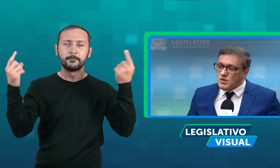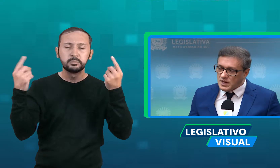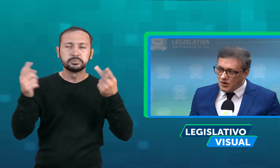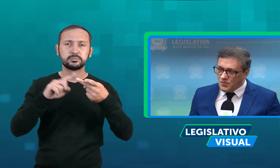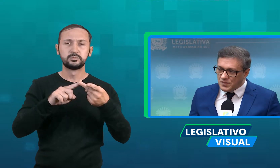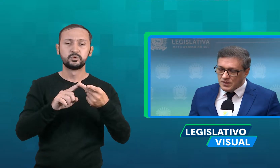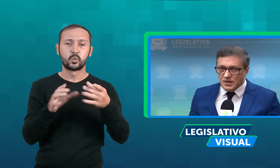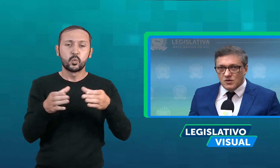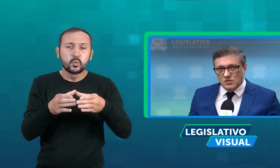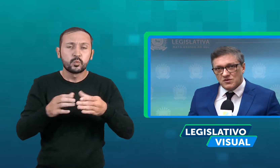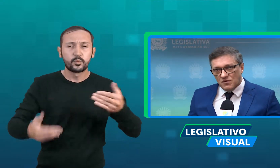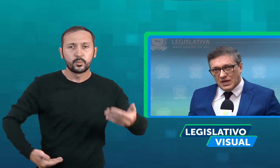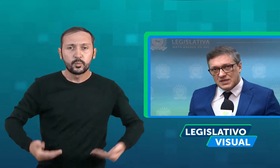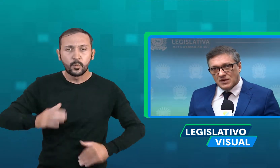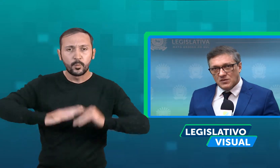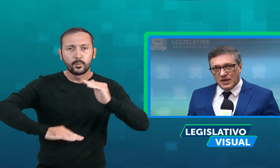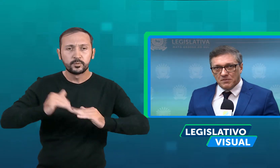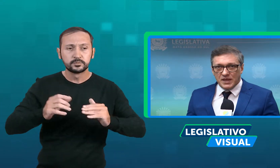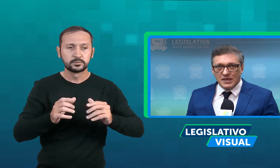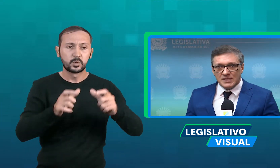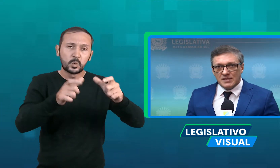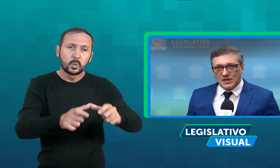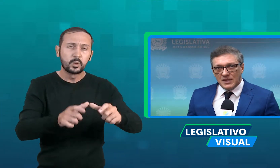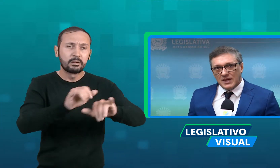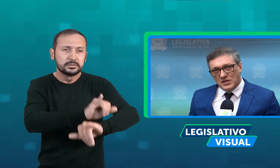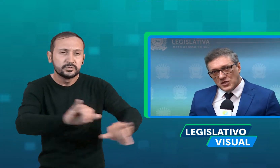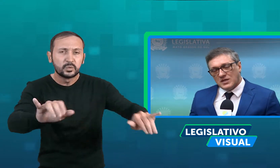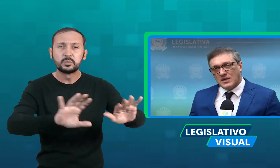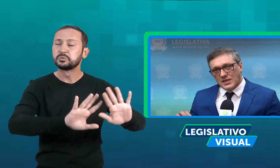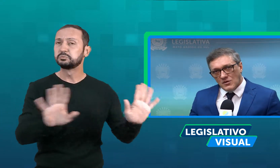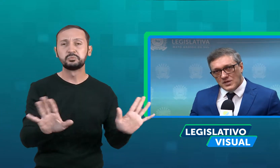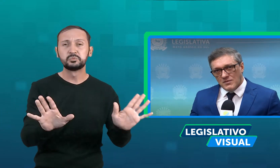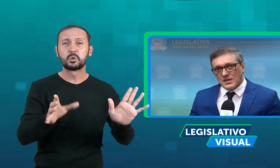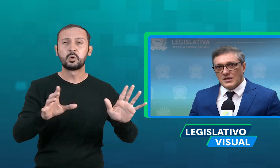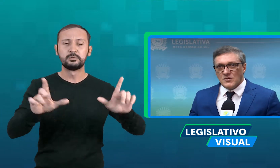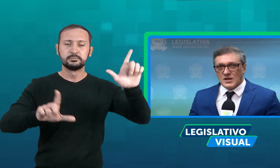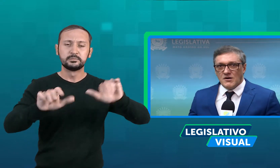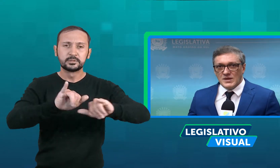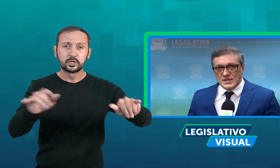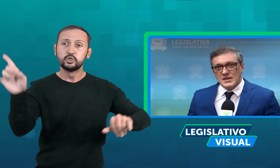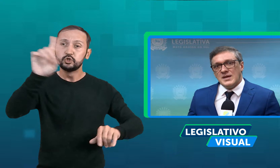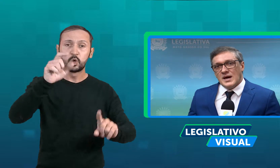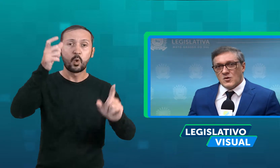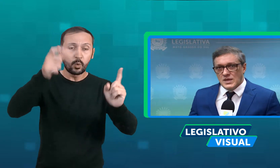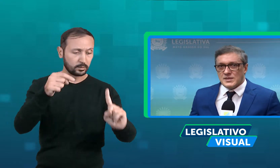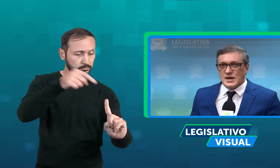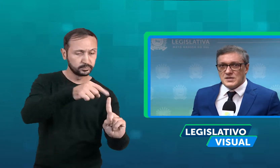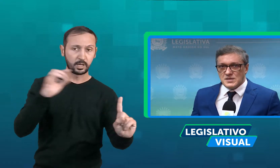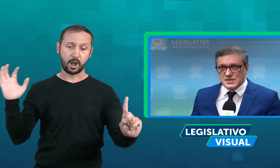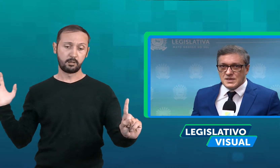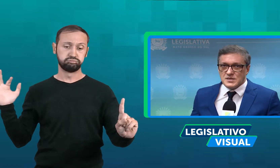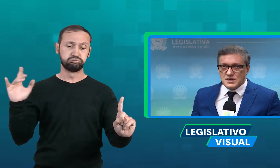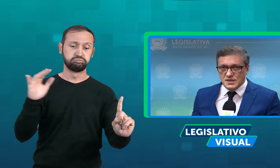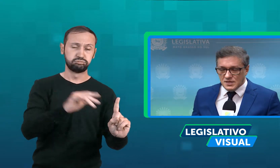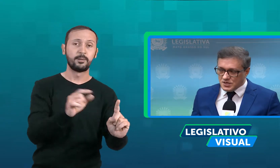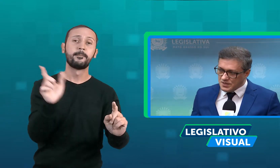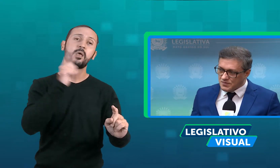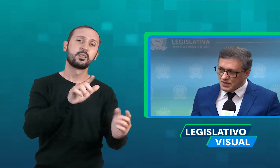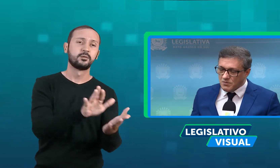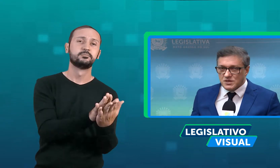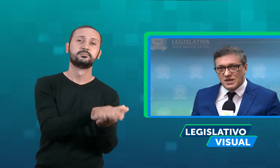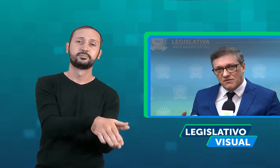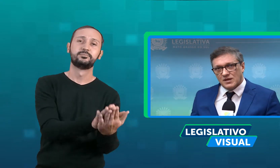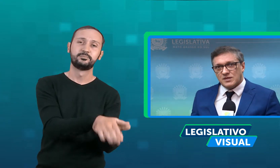entram com o local, né, com divulgação na imprensa, que naquele dia, em tal determinado local, vai ter a coletagem de sangue